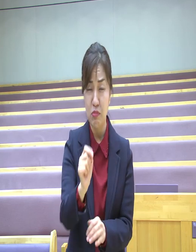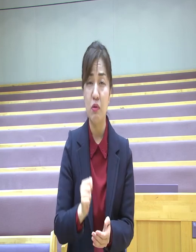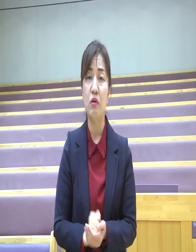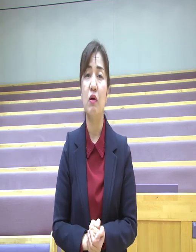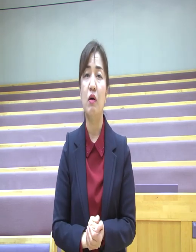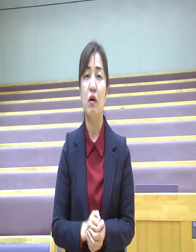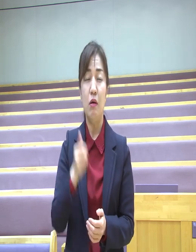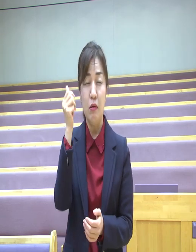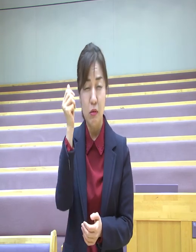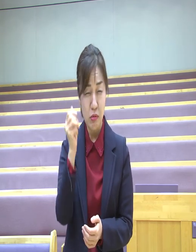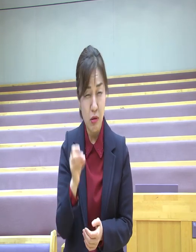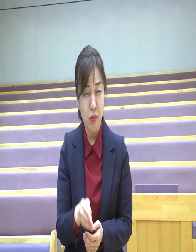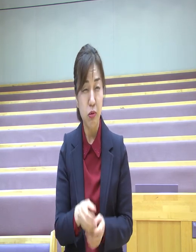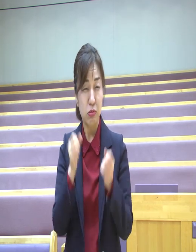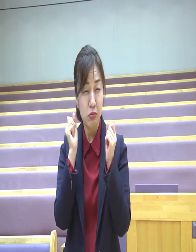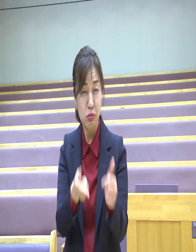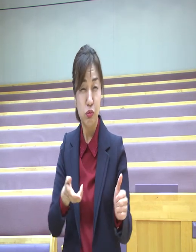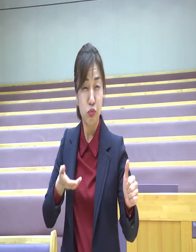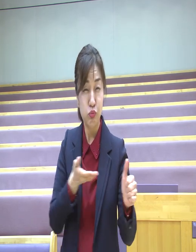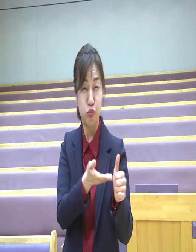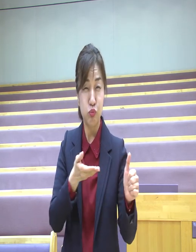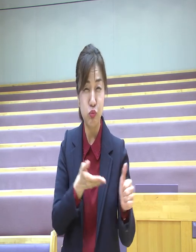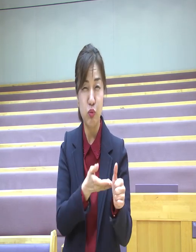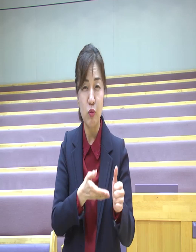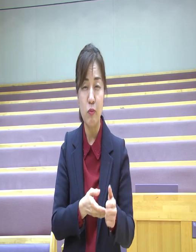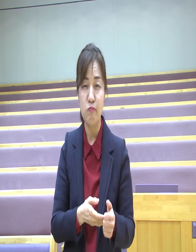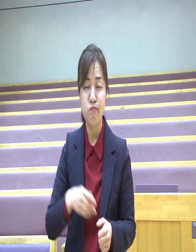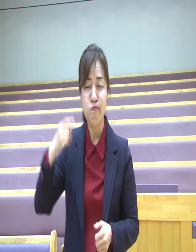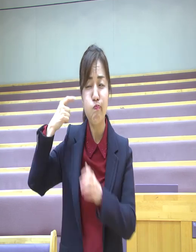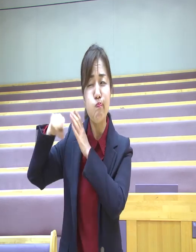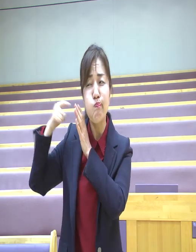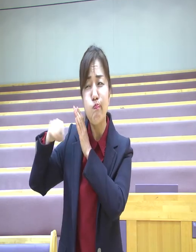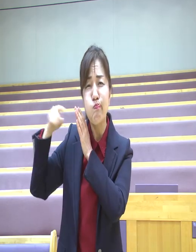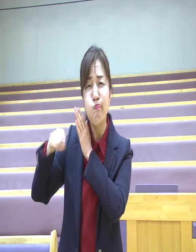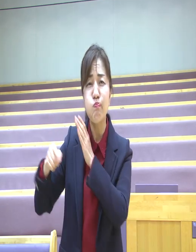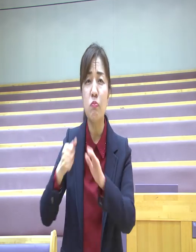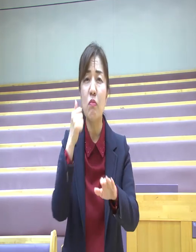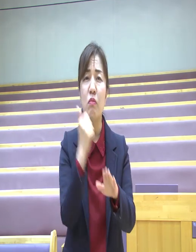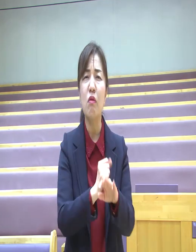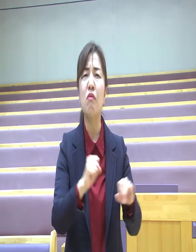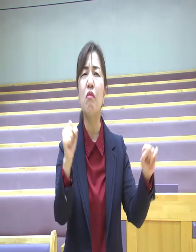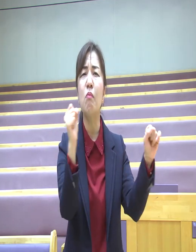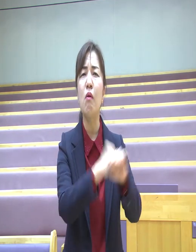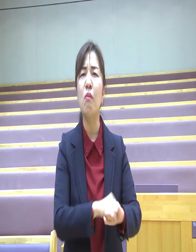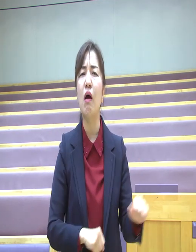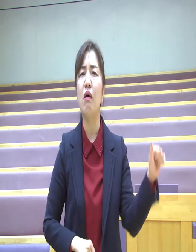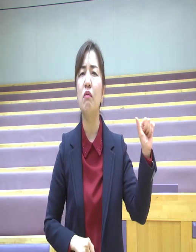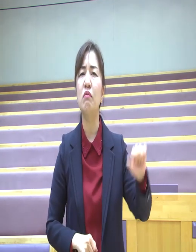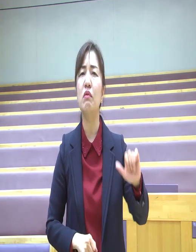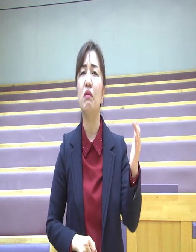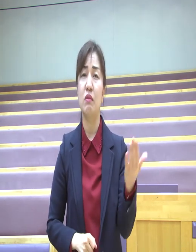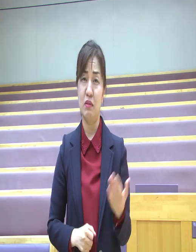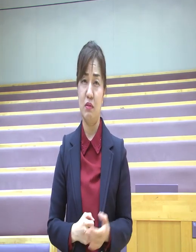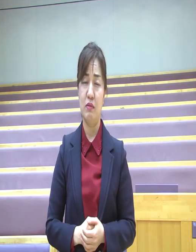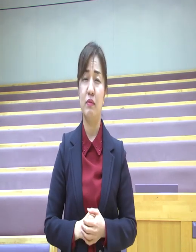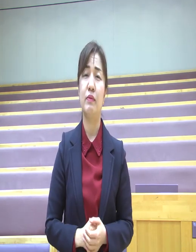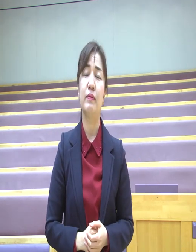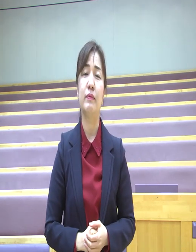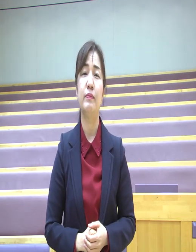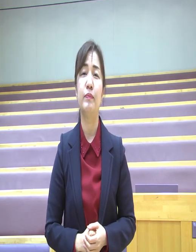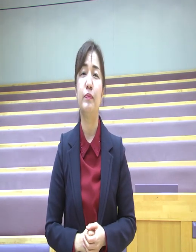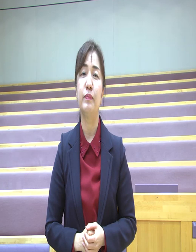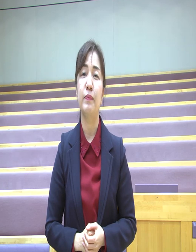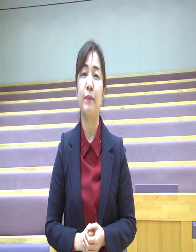됩니까? 여러 번의 돌이킬 수 있는 기회를 묵살하고 결국 멸망의 길로 유다는 걸어가고 있습니다.